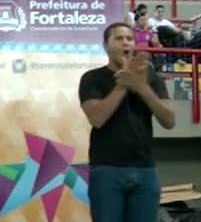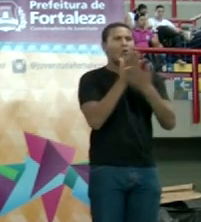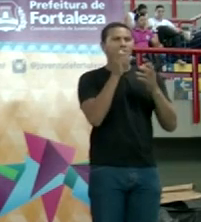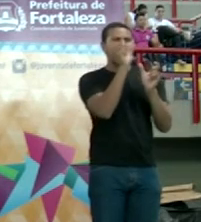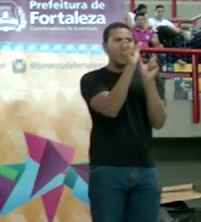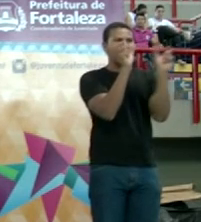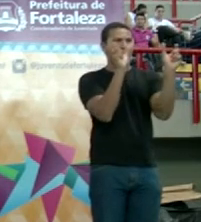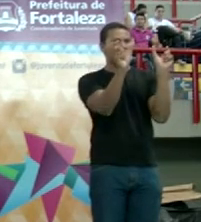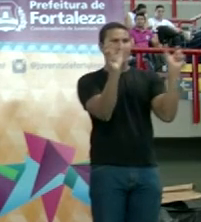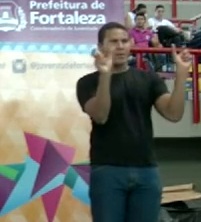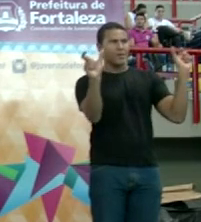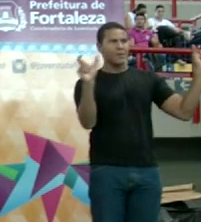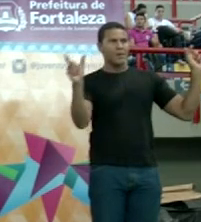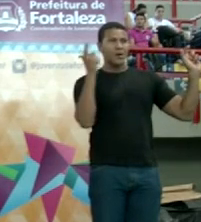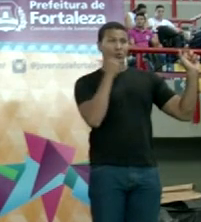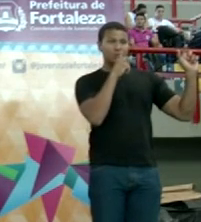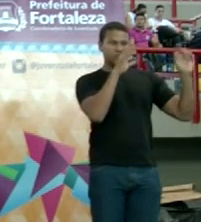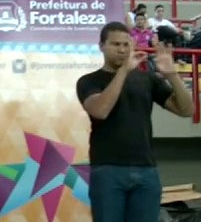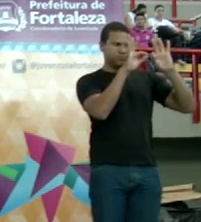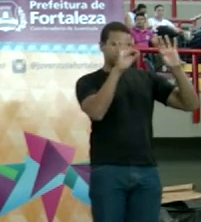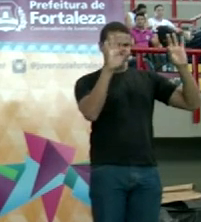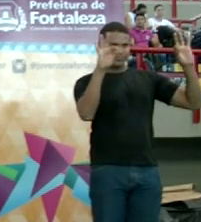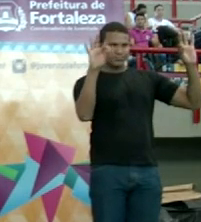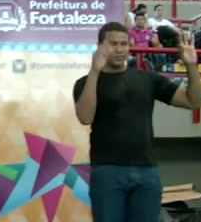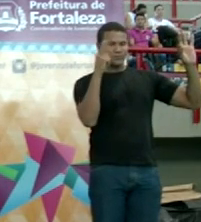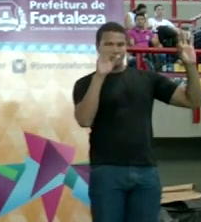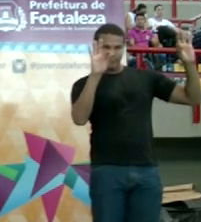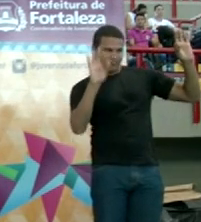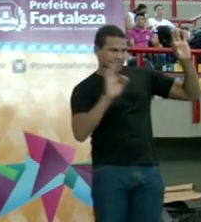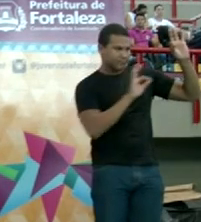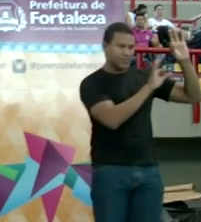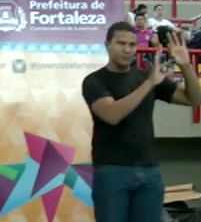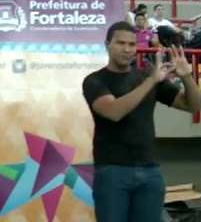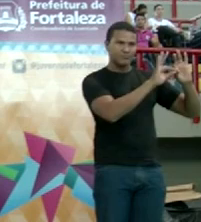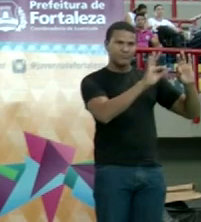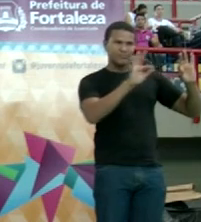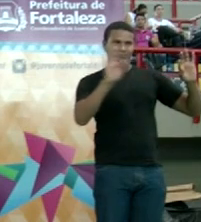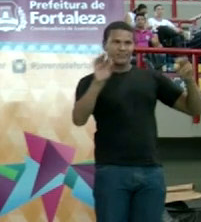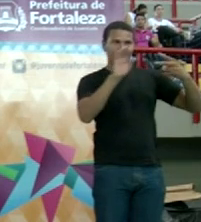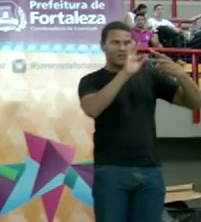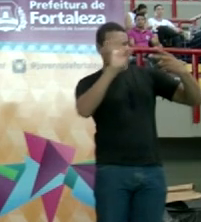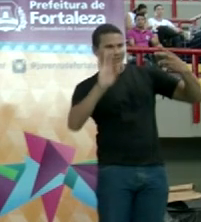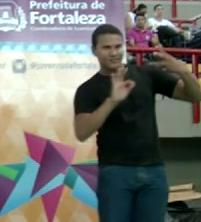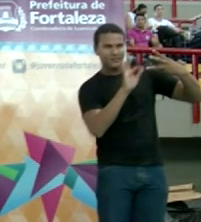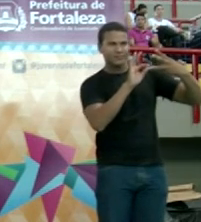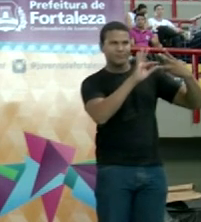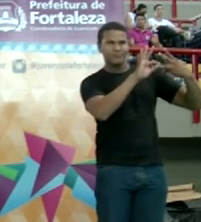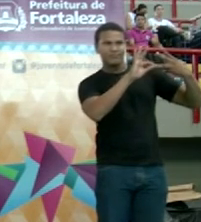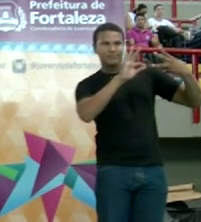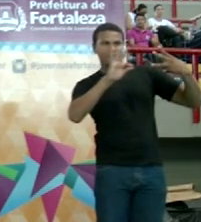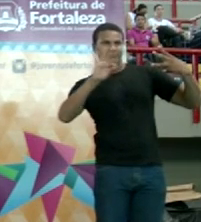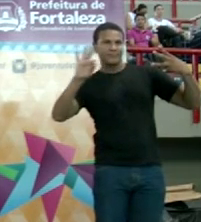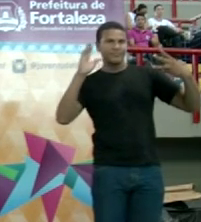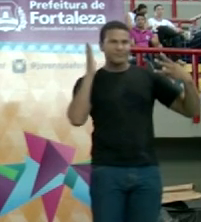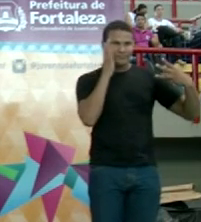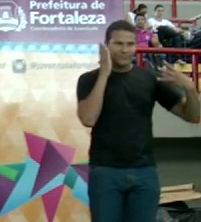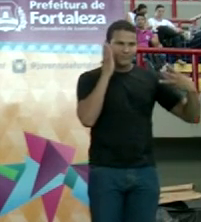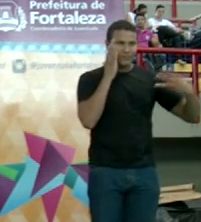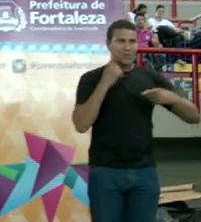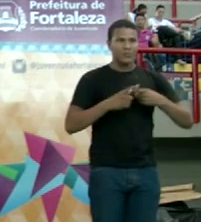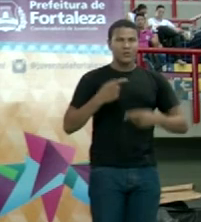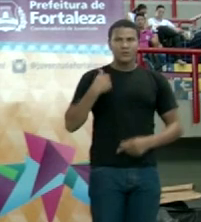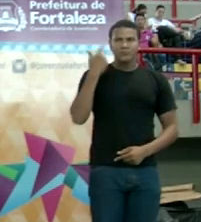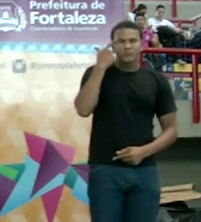A tese é o que eu penso do assunto. O que eu penso é que eu acho absurda essa proposta de